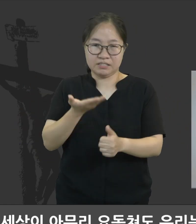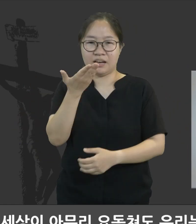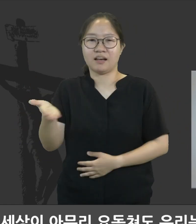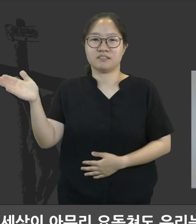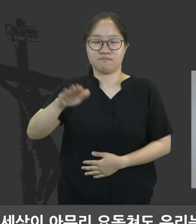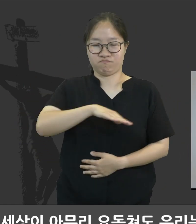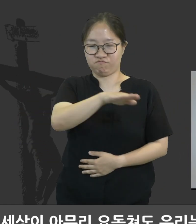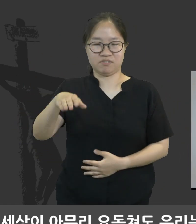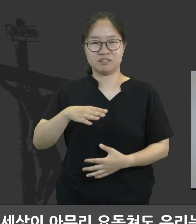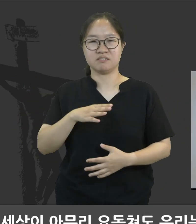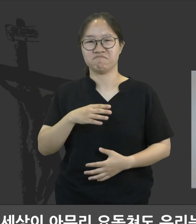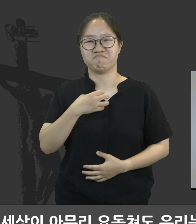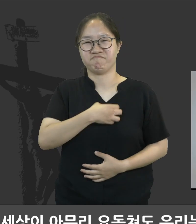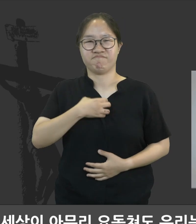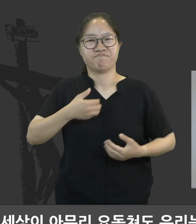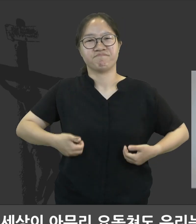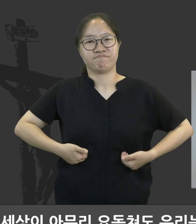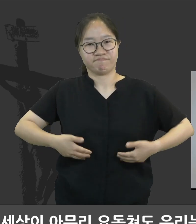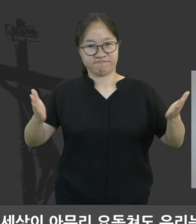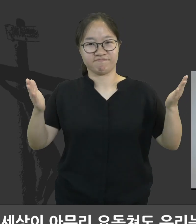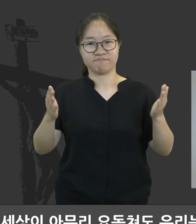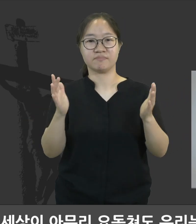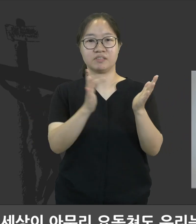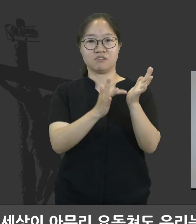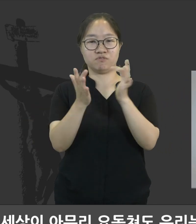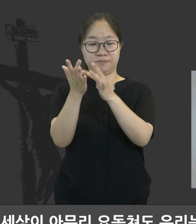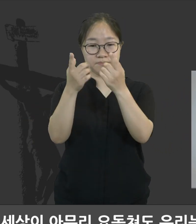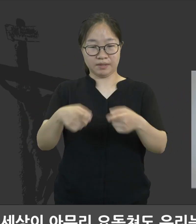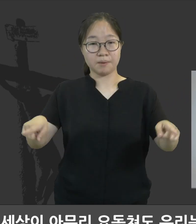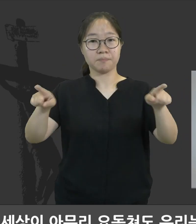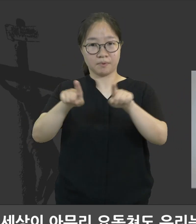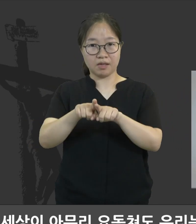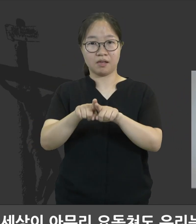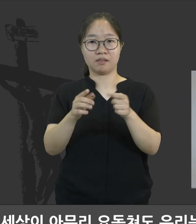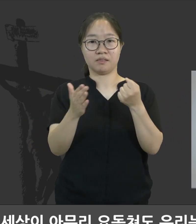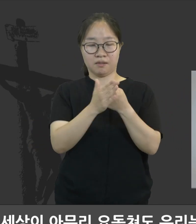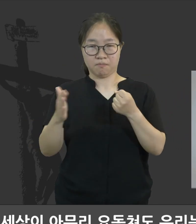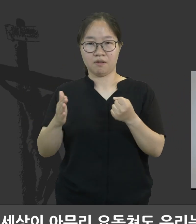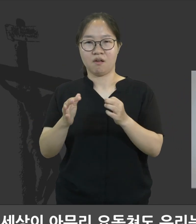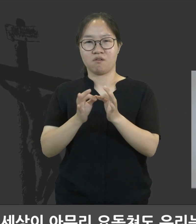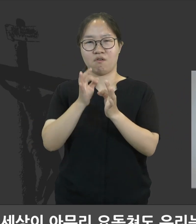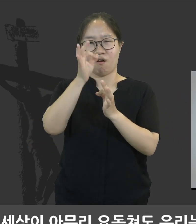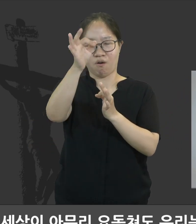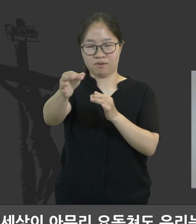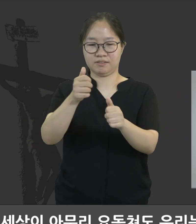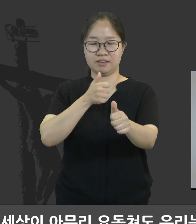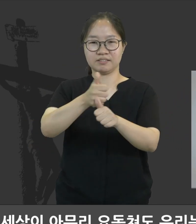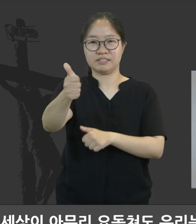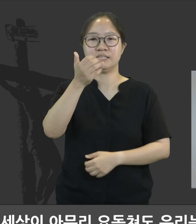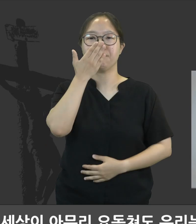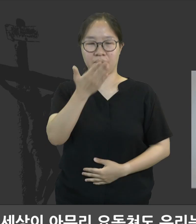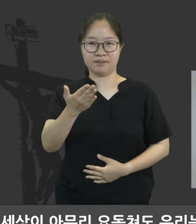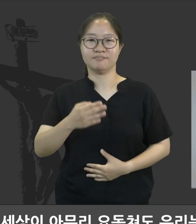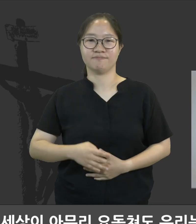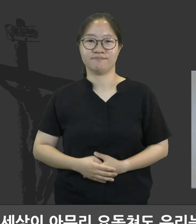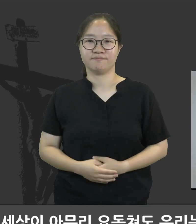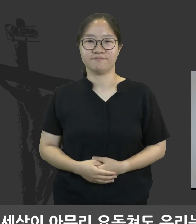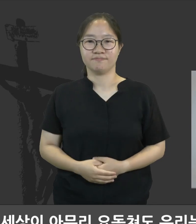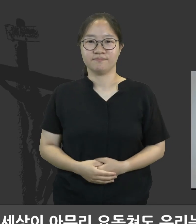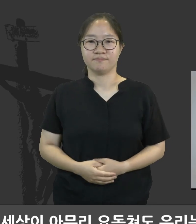필요가 없습니다. 예수님과 함께하는 우리는 영원한 승리를 누릴 것이기 때문입니다.